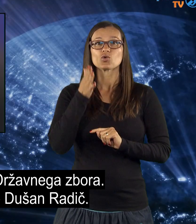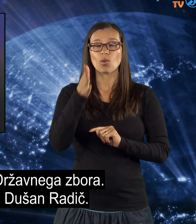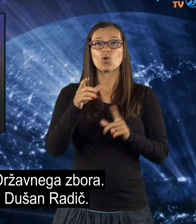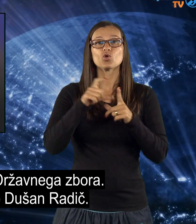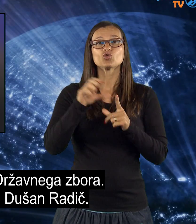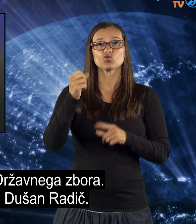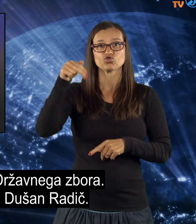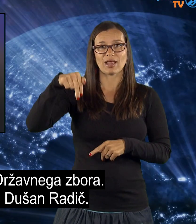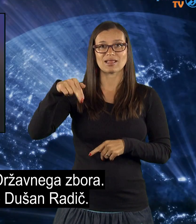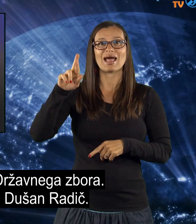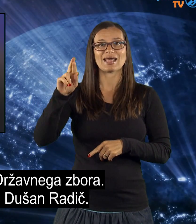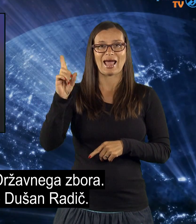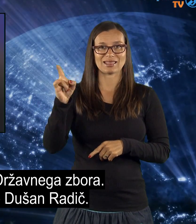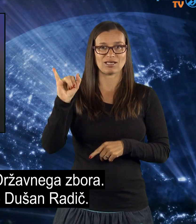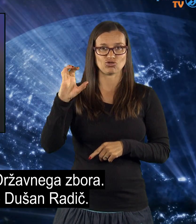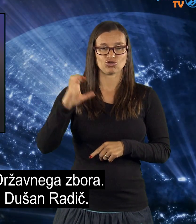Nadomestil jo bo Dušan Radić.